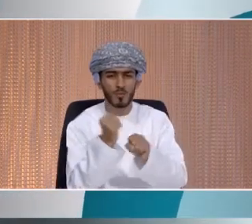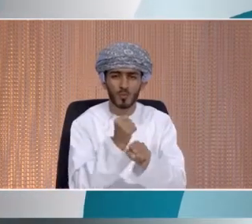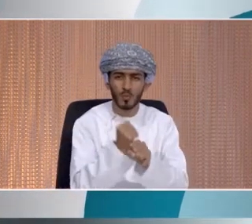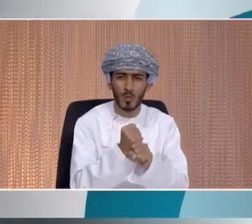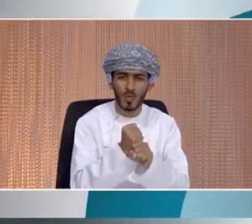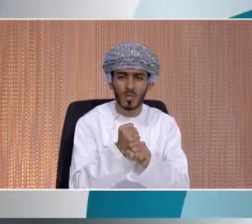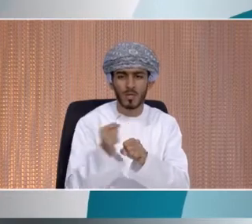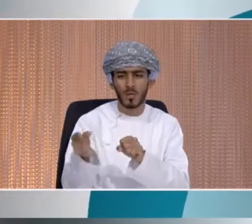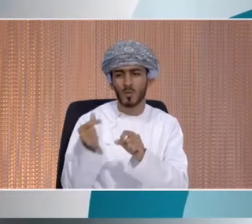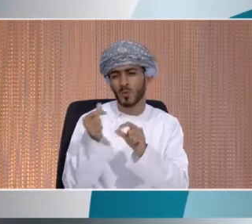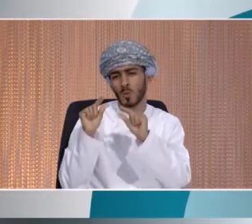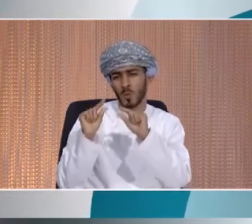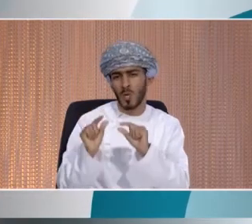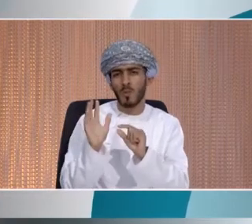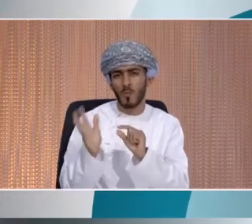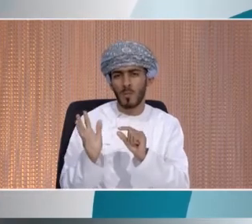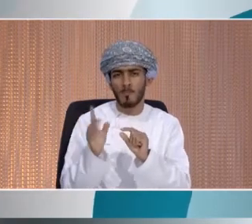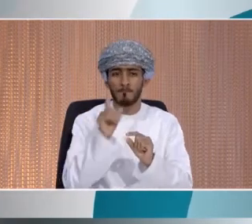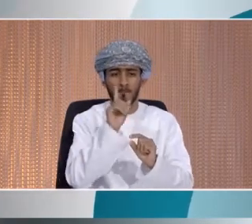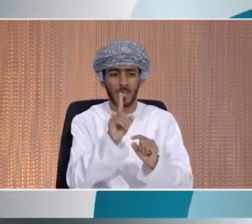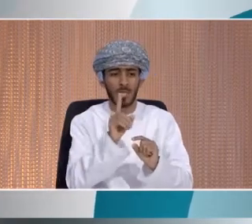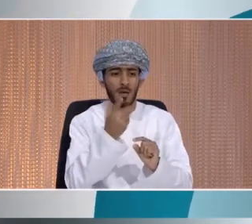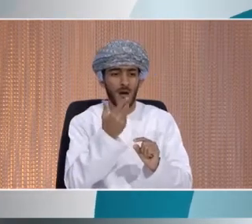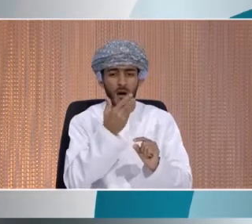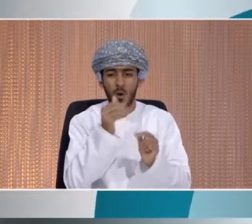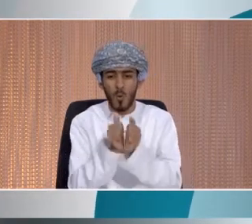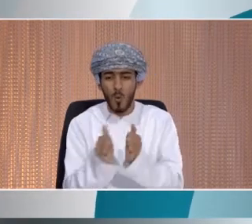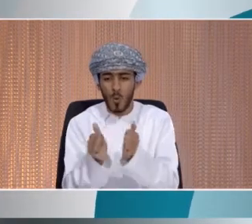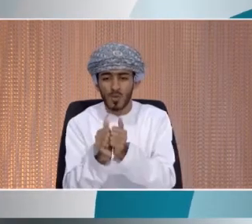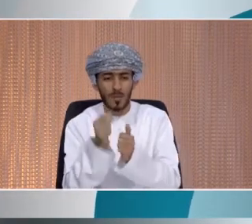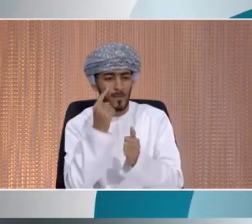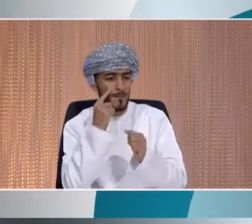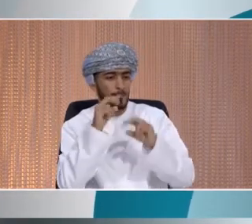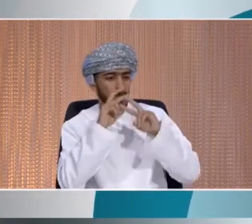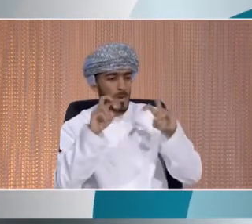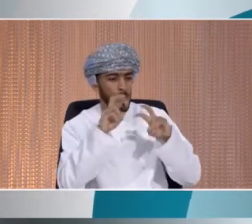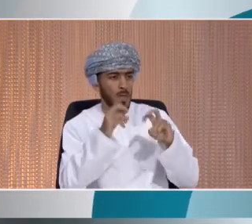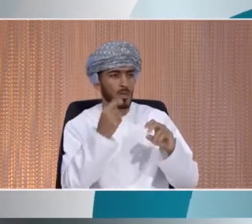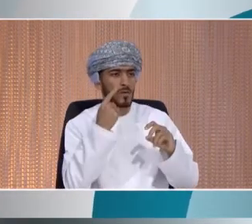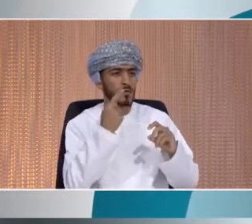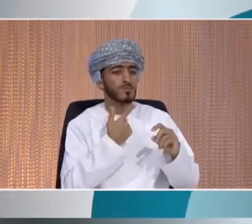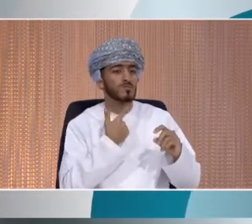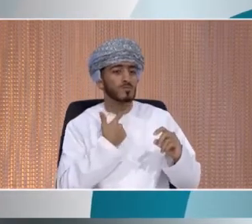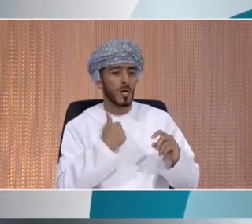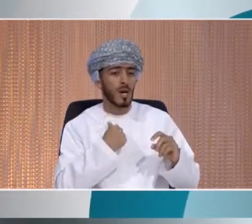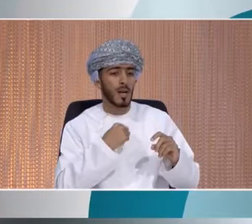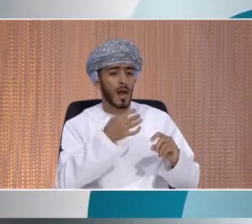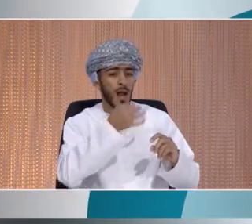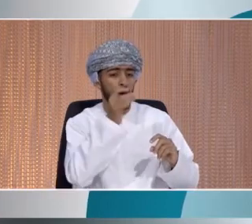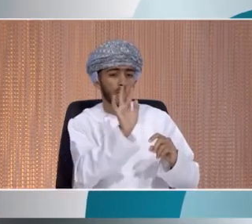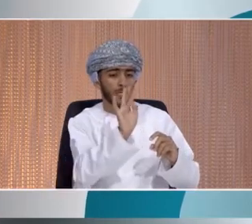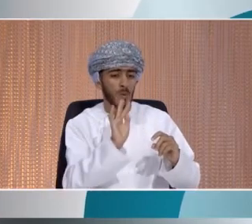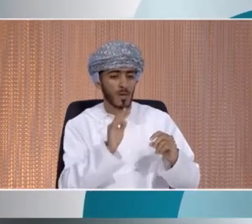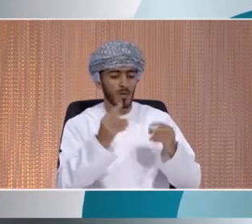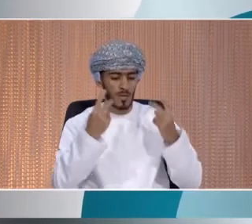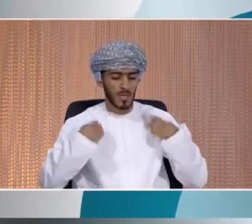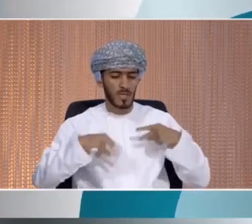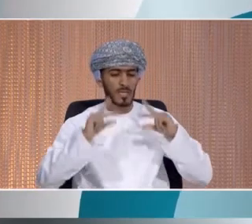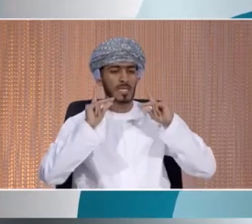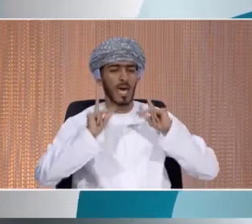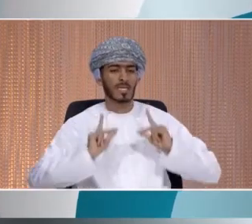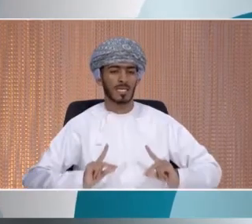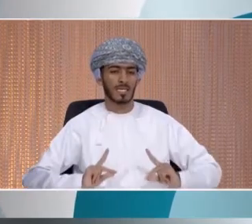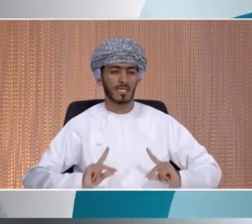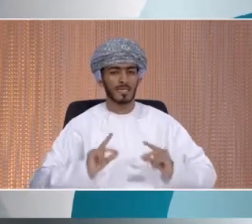ودائما الأسرة تبحث عن الكمال بالنسبة لزوج ابنتها. هذا بالنسبة